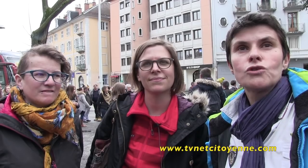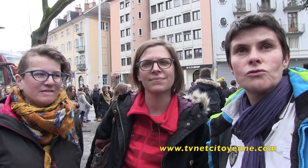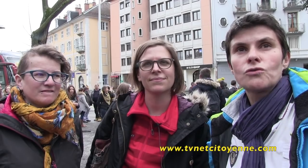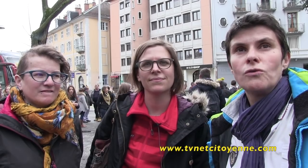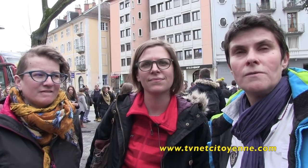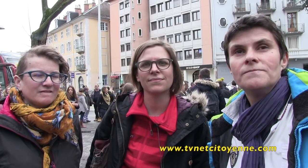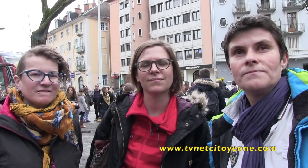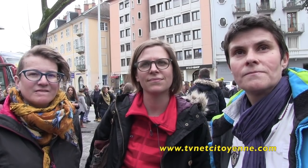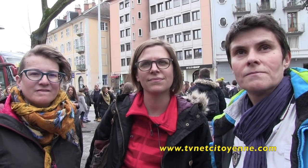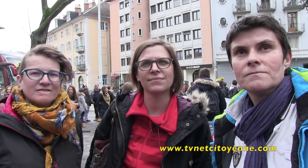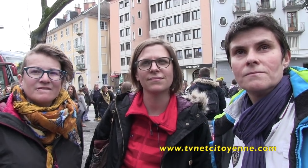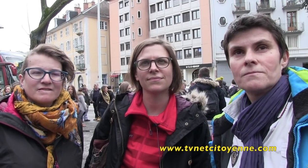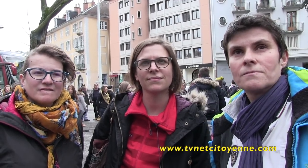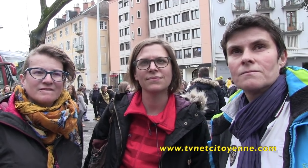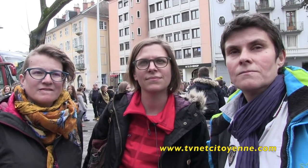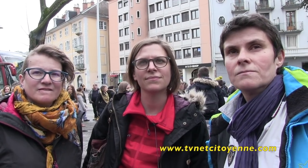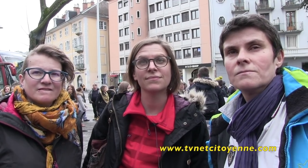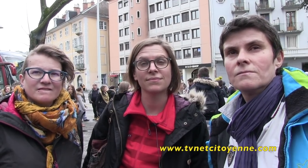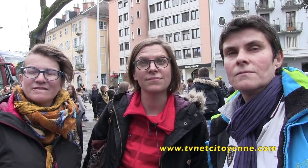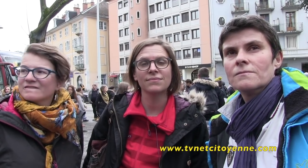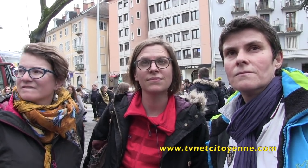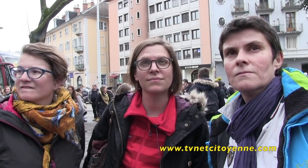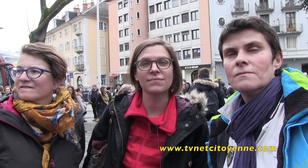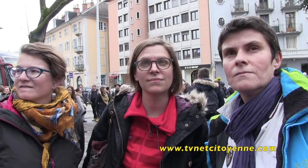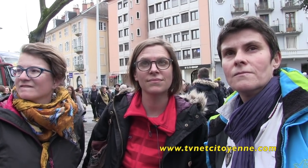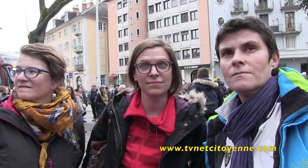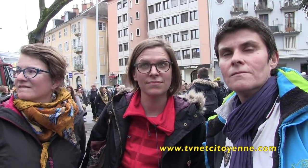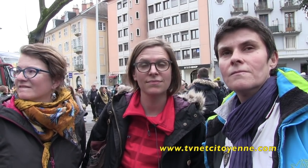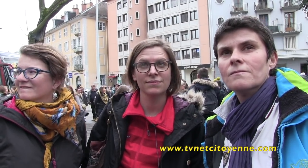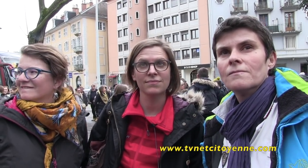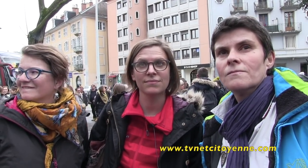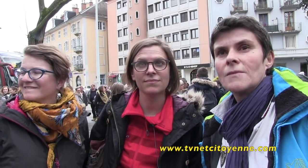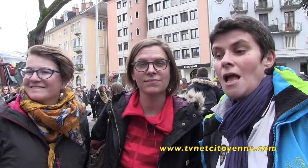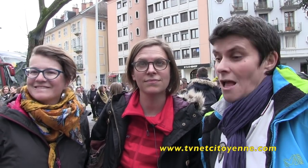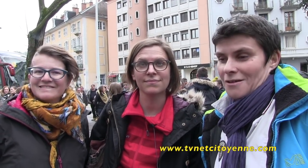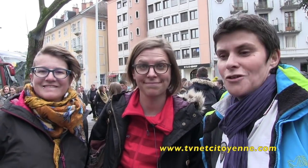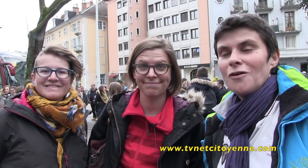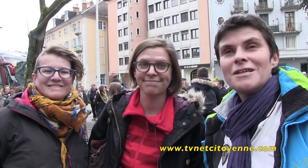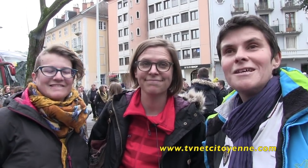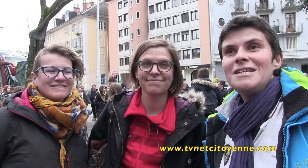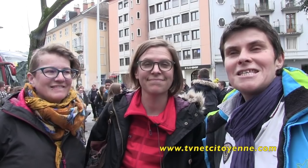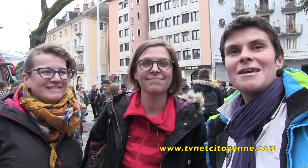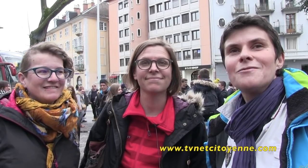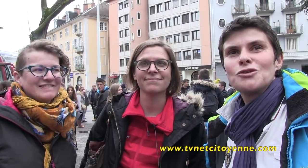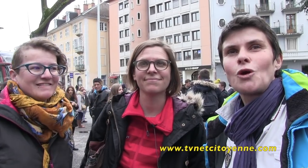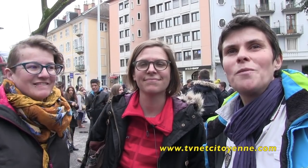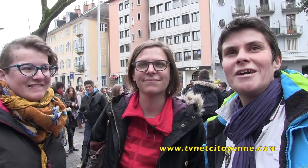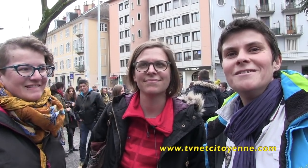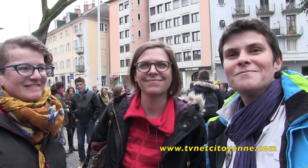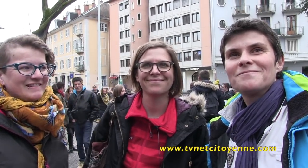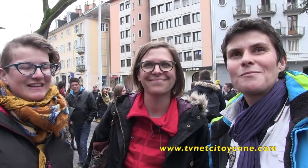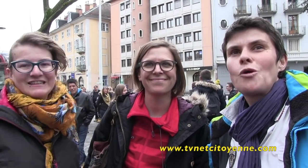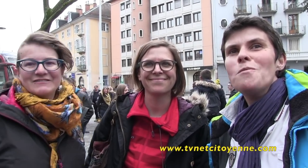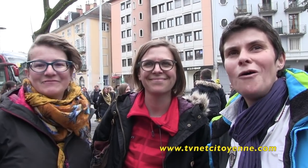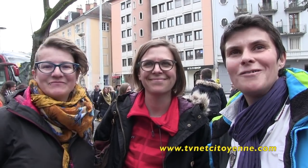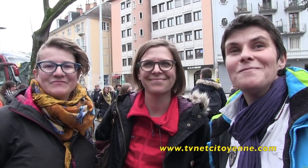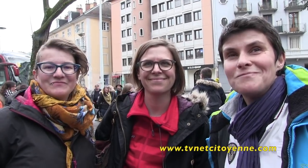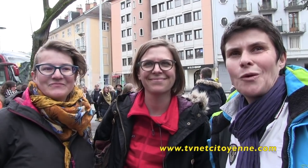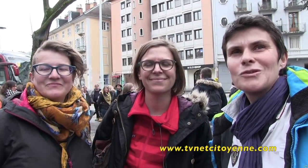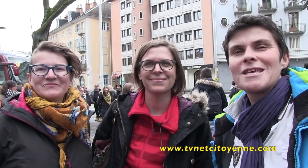jeunes sourds. Du coup, ils vont faire cette formation qu'ils faisaient, ils vont la faire où? Dans les lycées de Chambéry. Comment? On ne sait